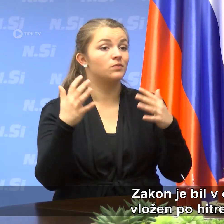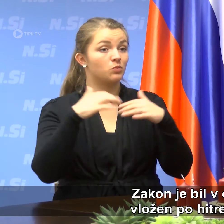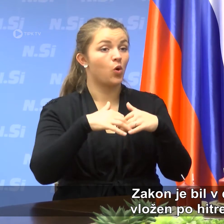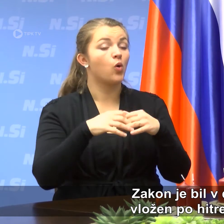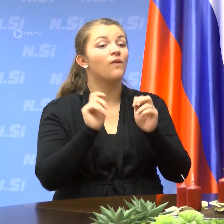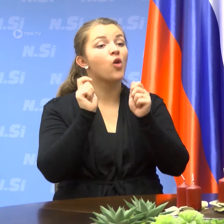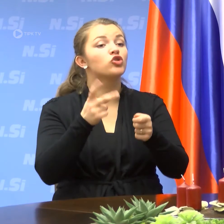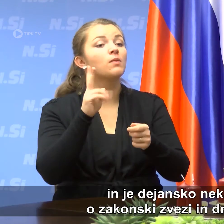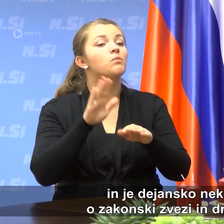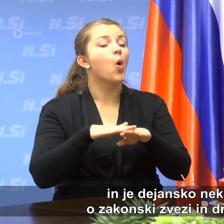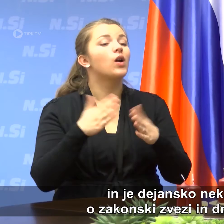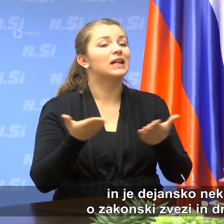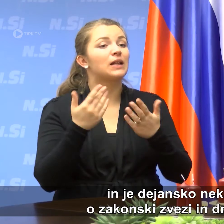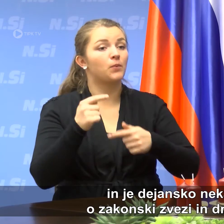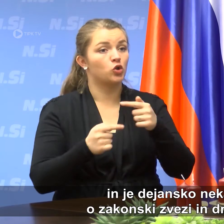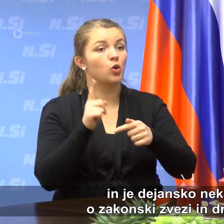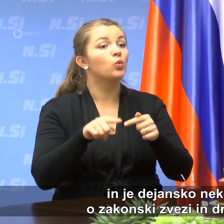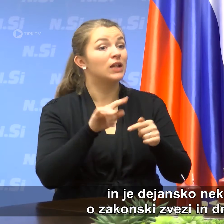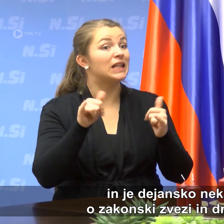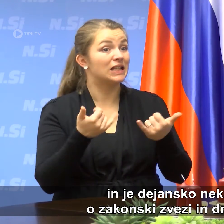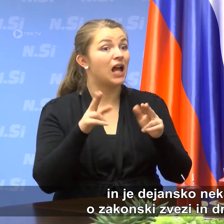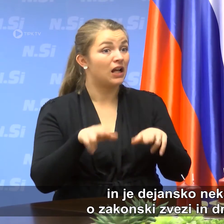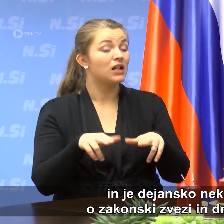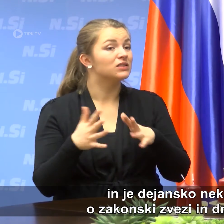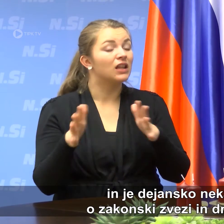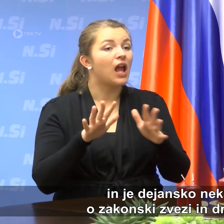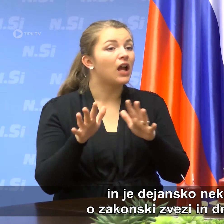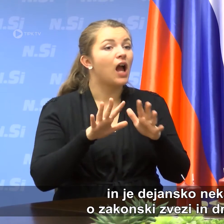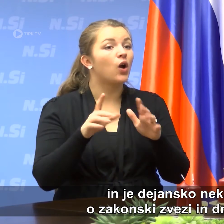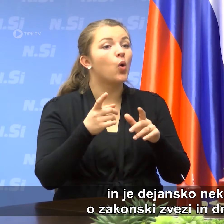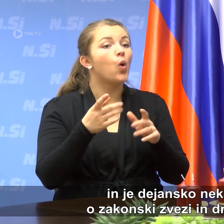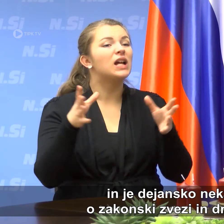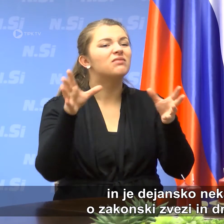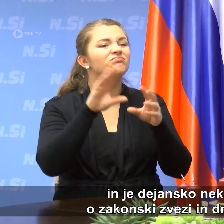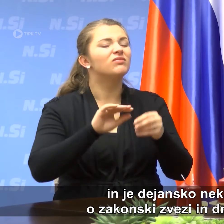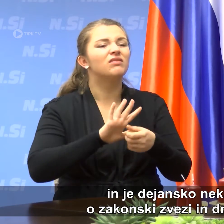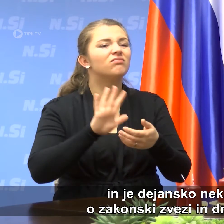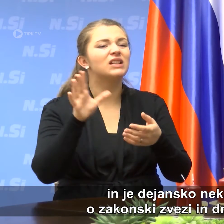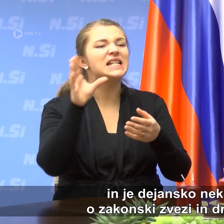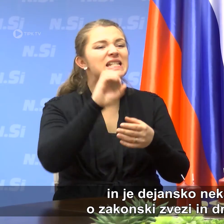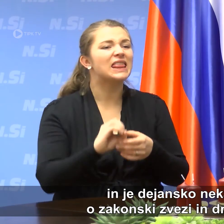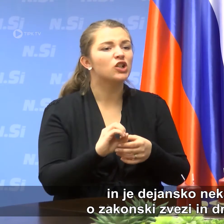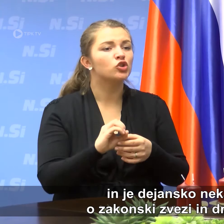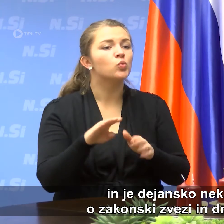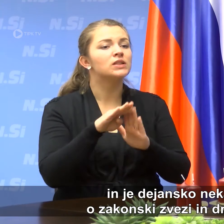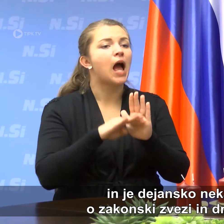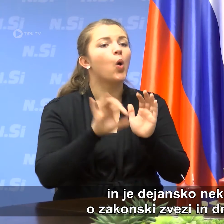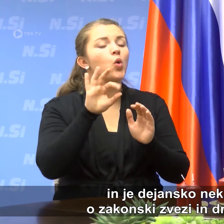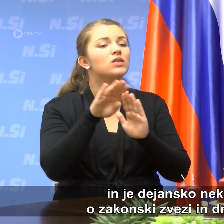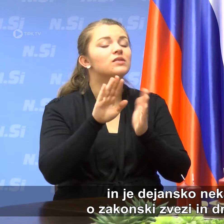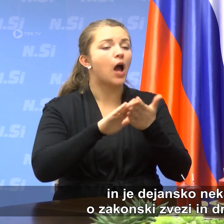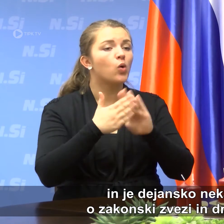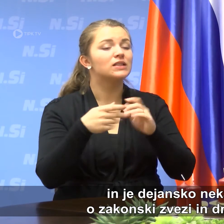hitrem postopku in je dejansko nekako izničil zakon o zakonski